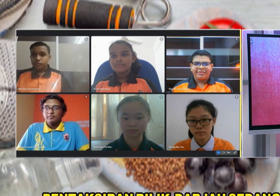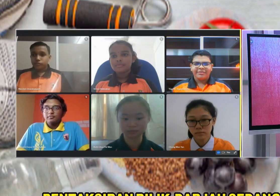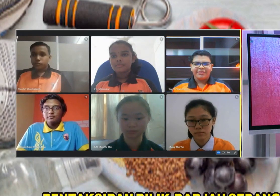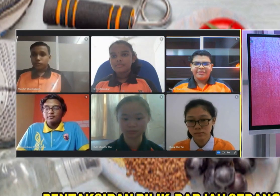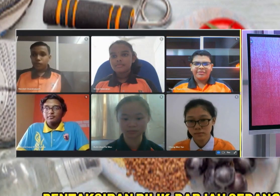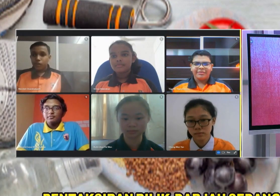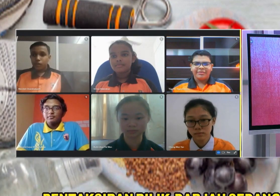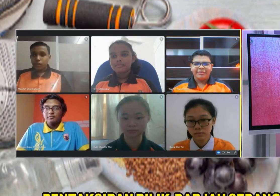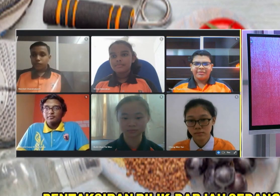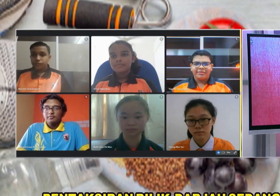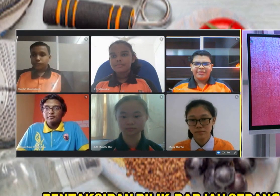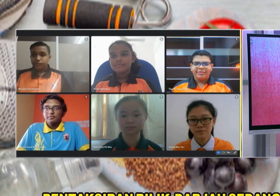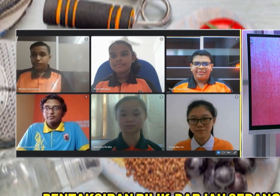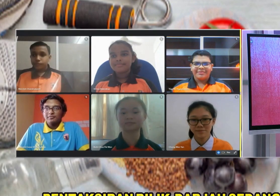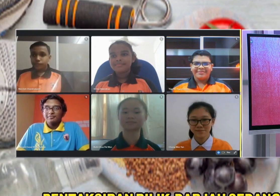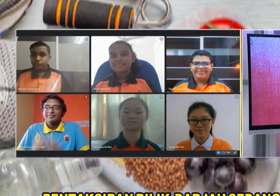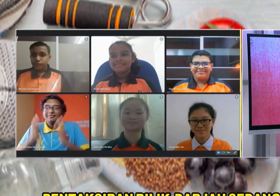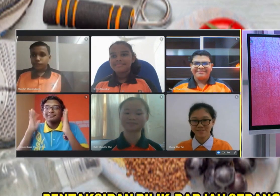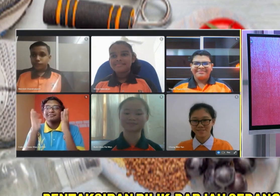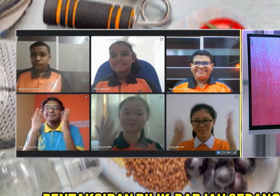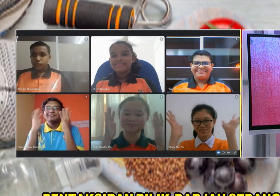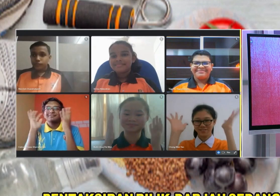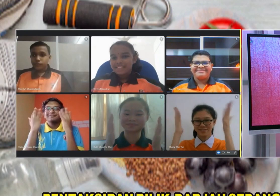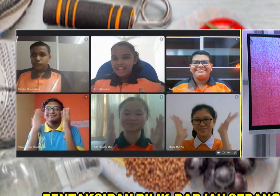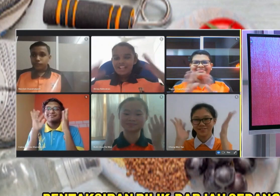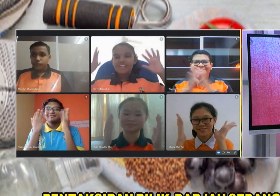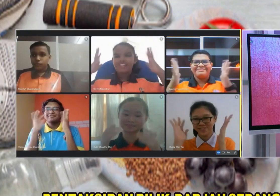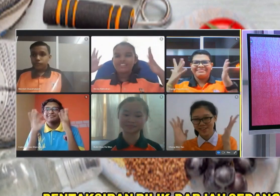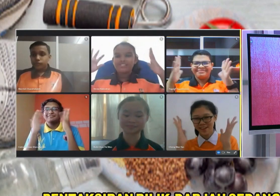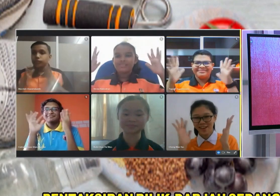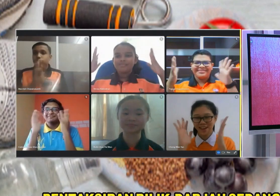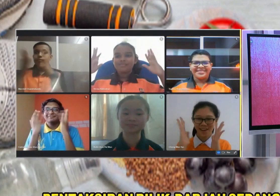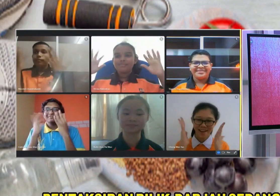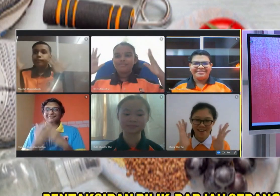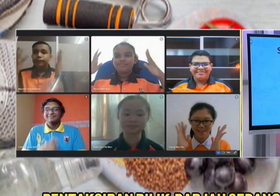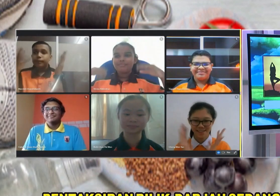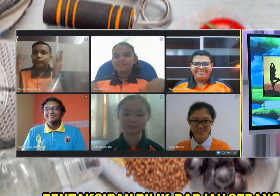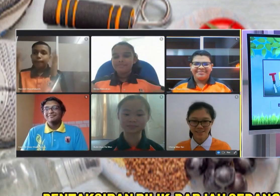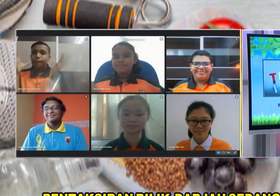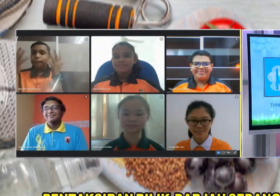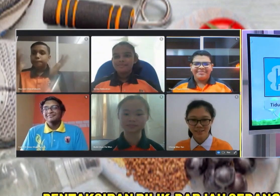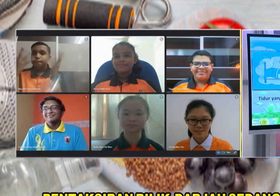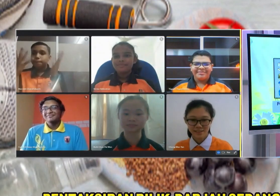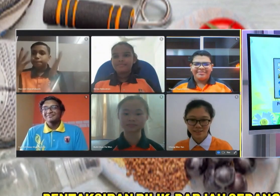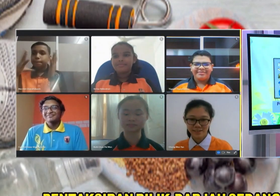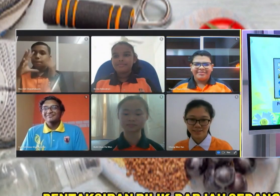Okay. Ha, betul jawapan dia. Okay. Tahniah macam mana, cikgu?